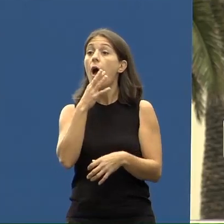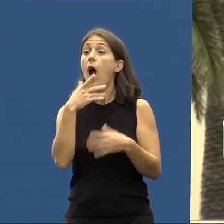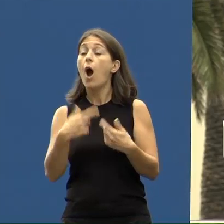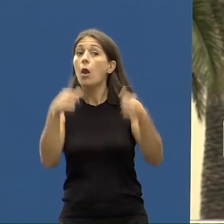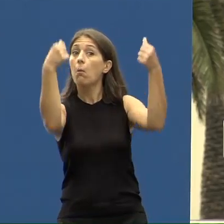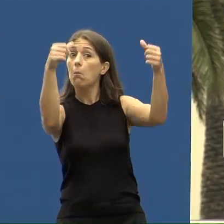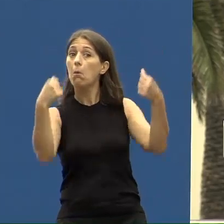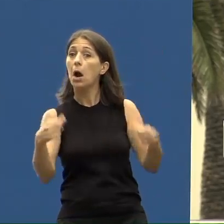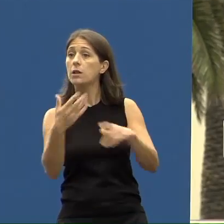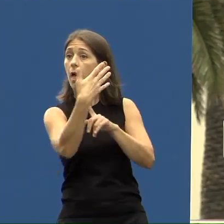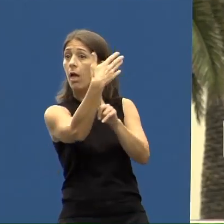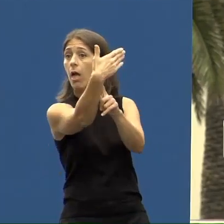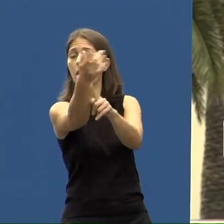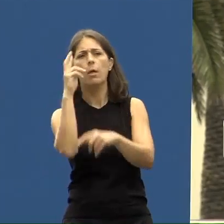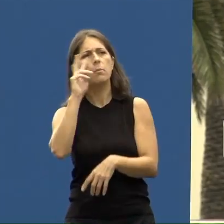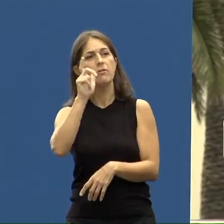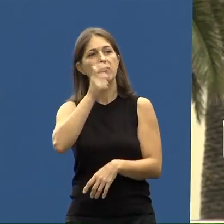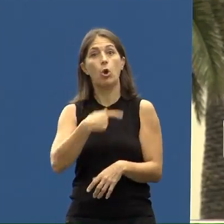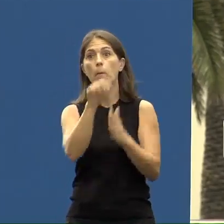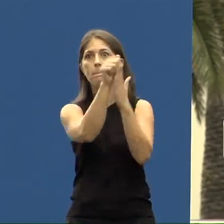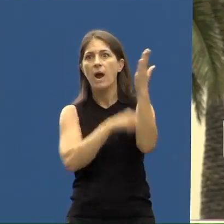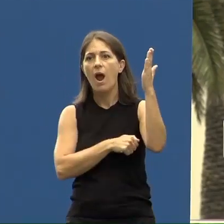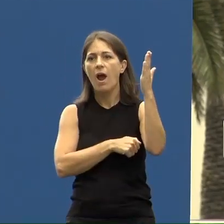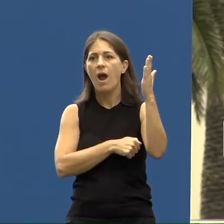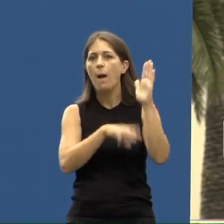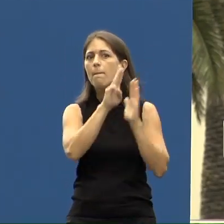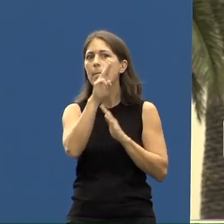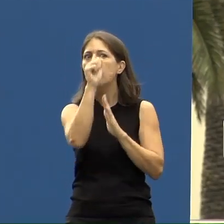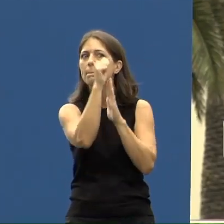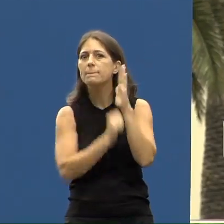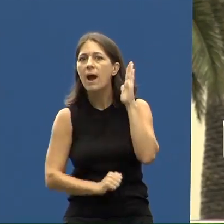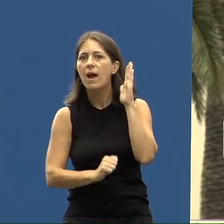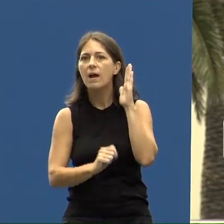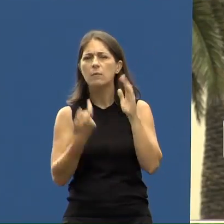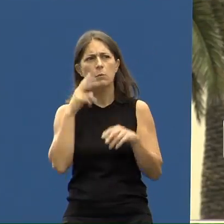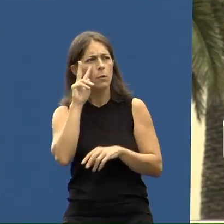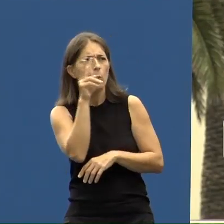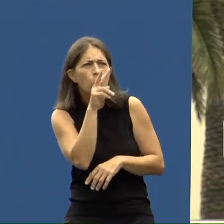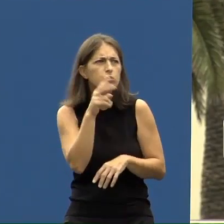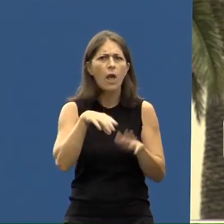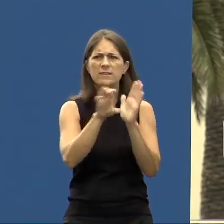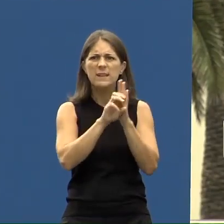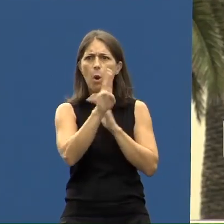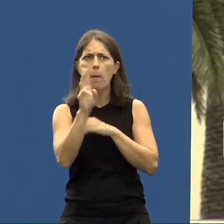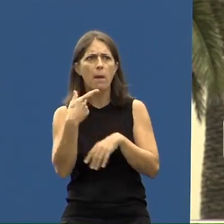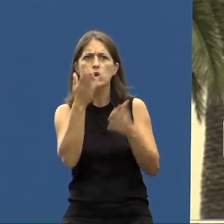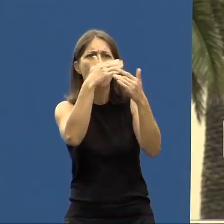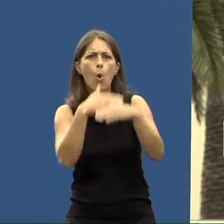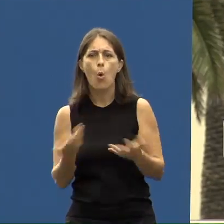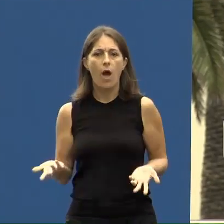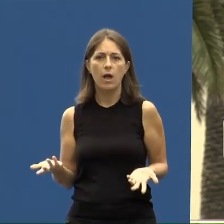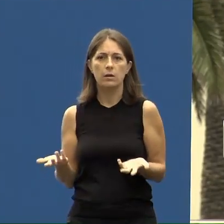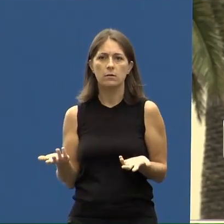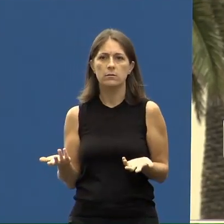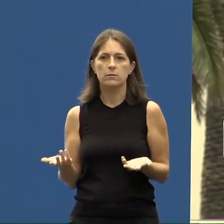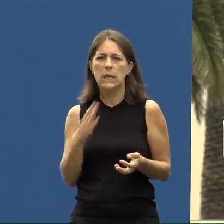electorais, veredes un Feijóo que está absolutamente baleiro das siglas do Partido Popular. En vano buscaredes o logo do Partido Popular. Está pecorrechiño escondido,